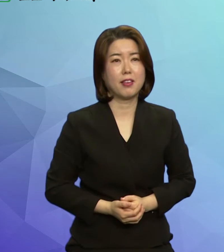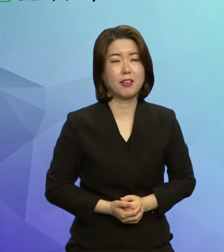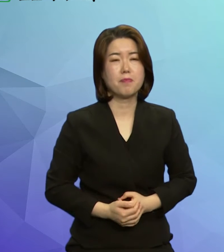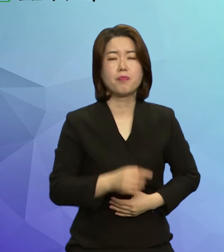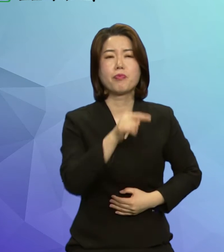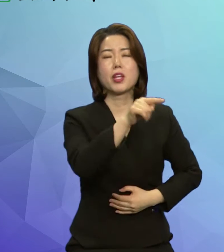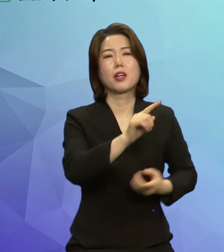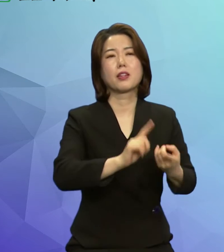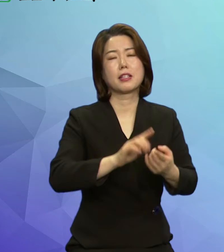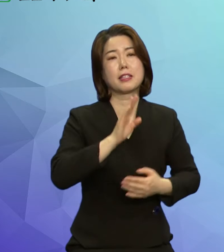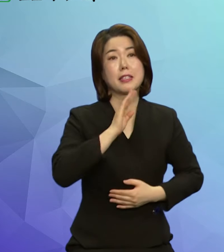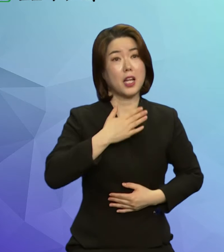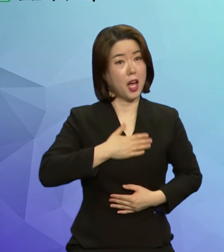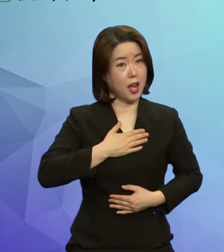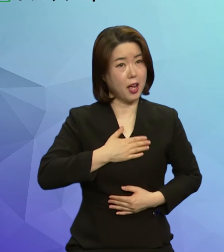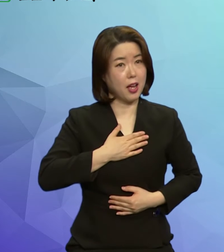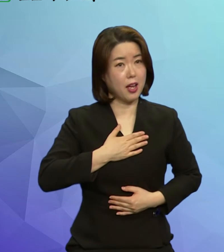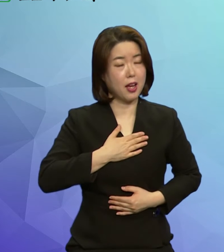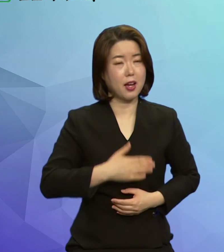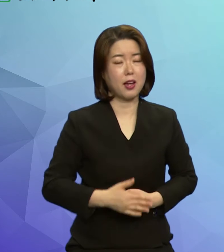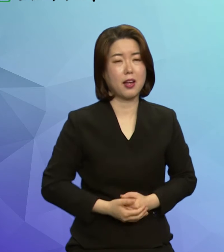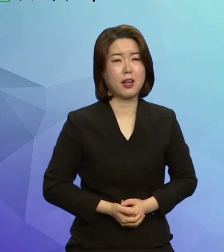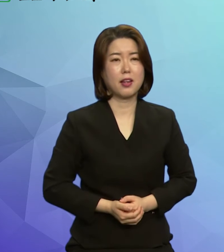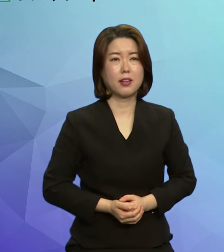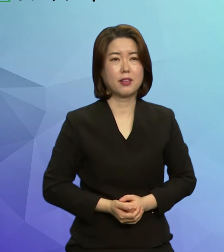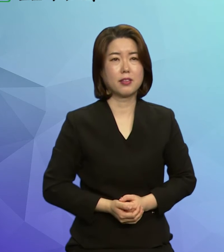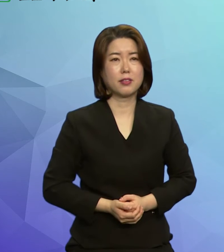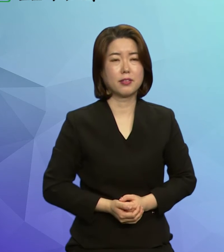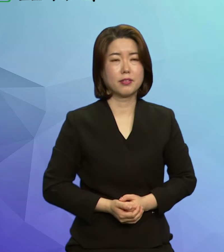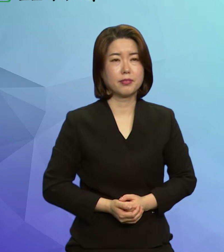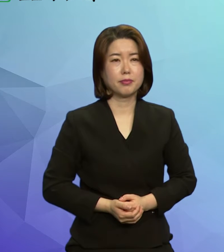이 점을 정말 아느냐 하는 겁니다.